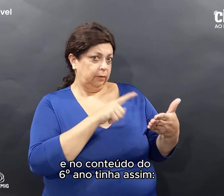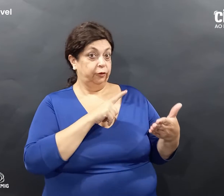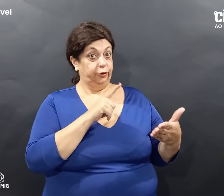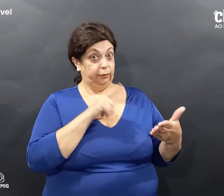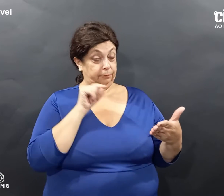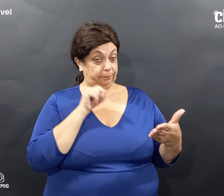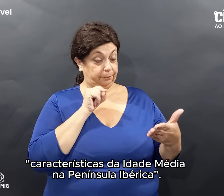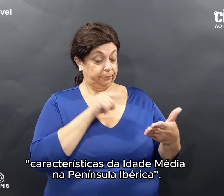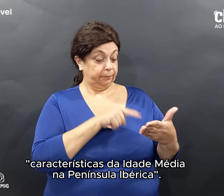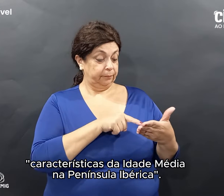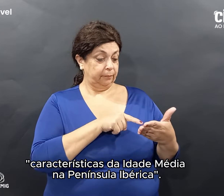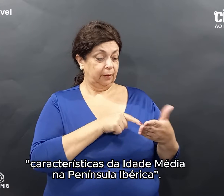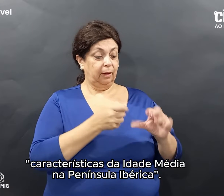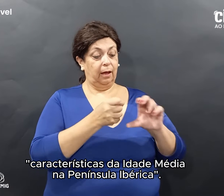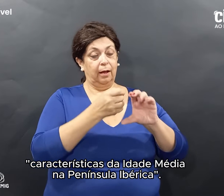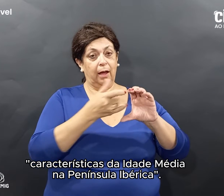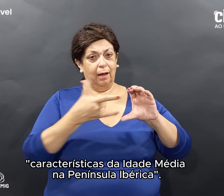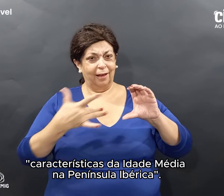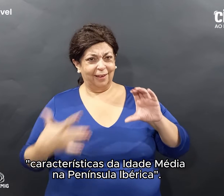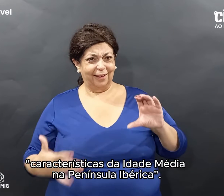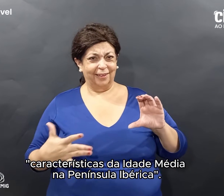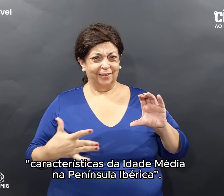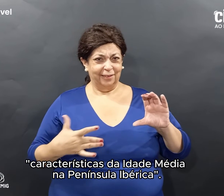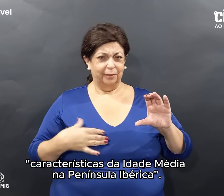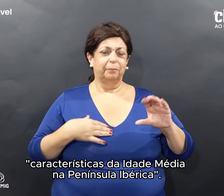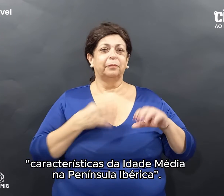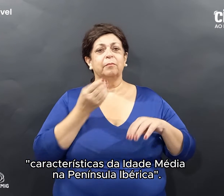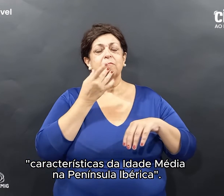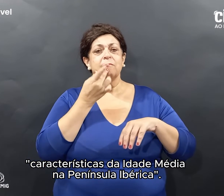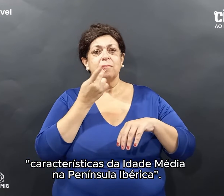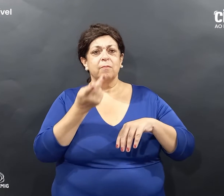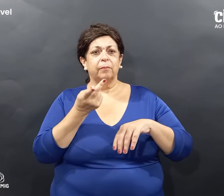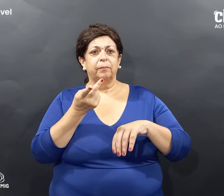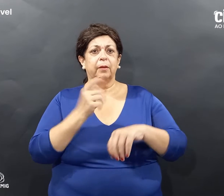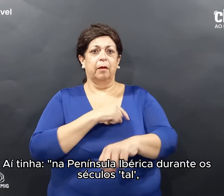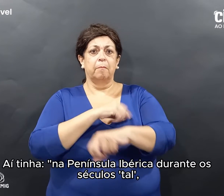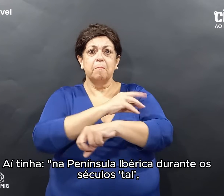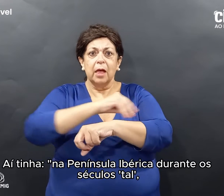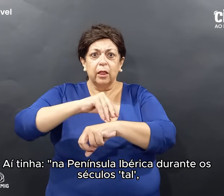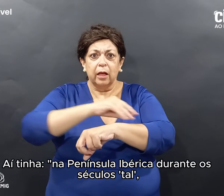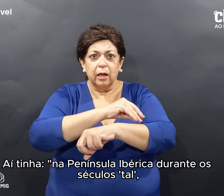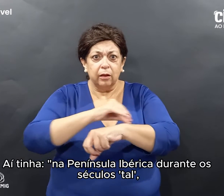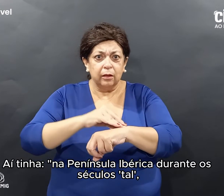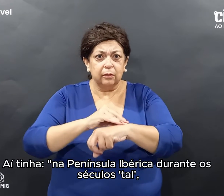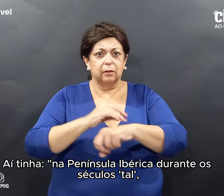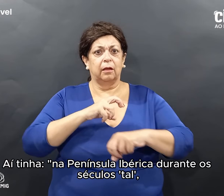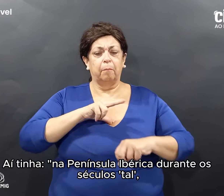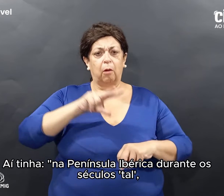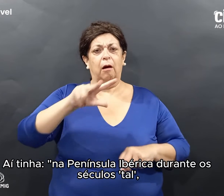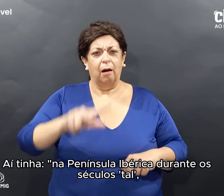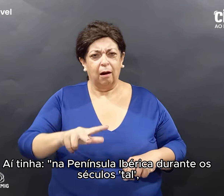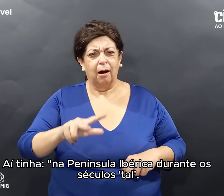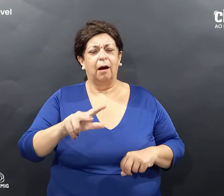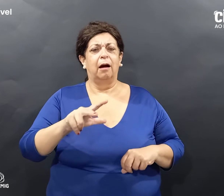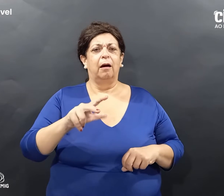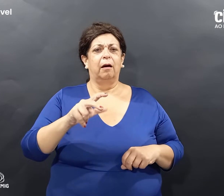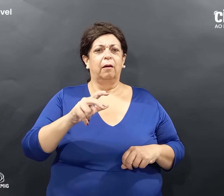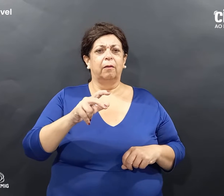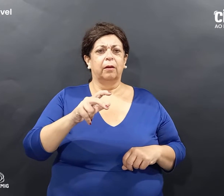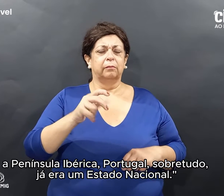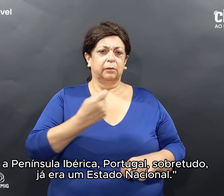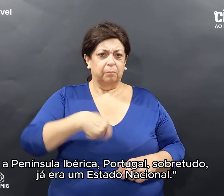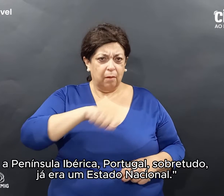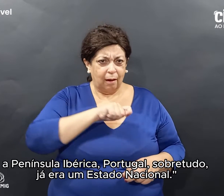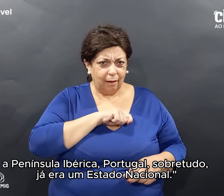assim: características da Idade Média na Península Ibérica. Aí tinha, na Península Ibérica, durante os séculos